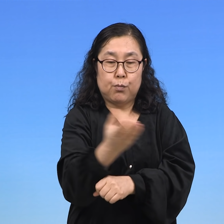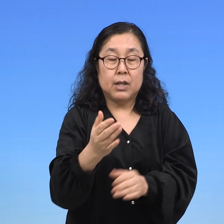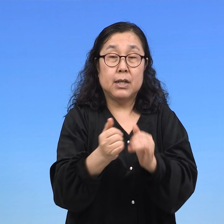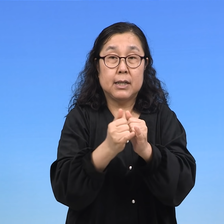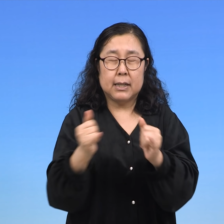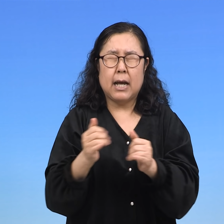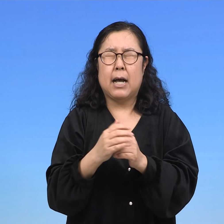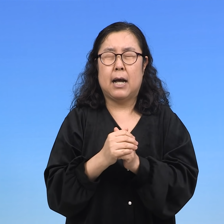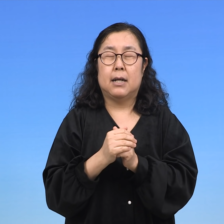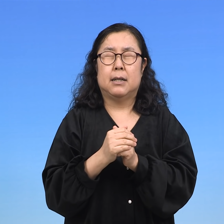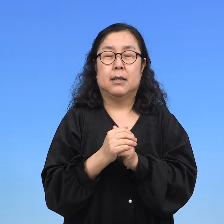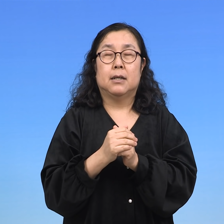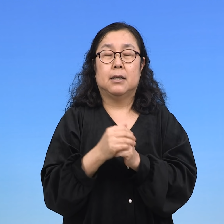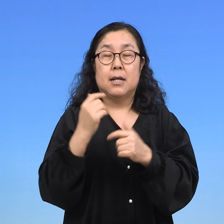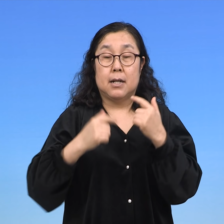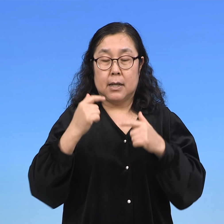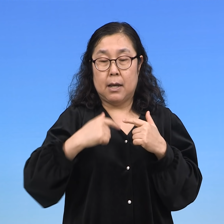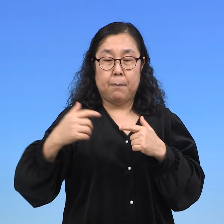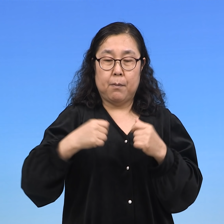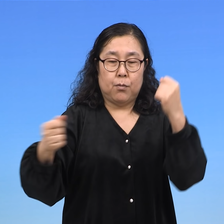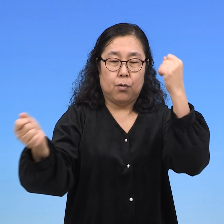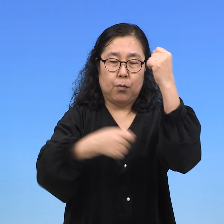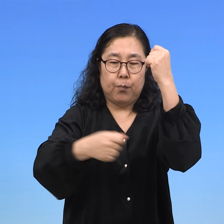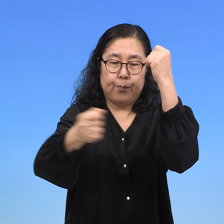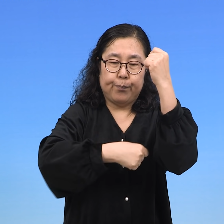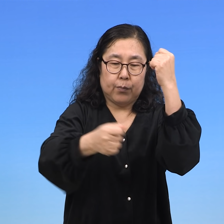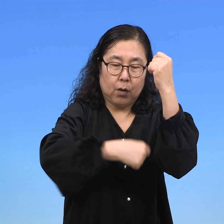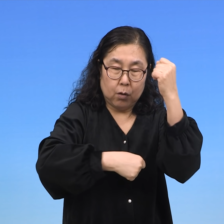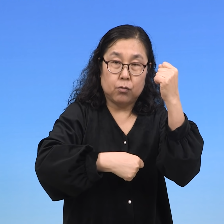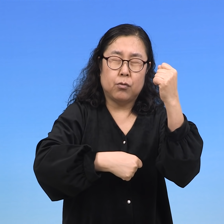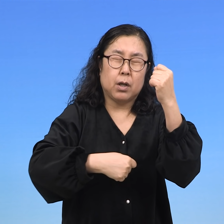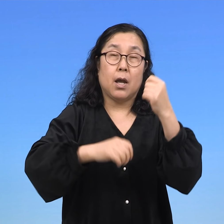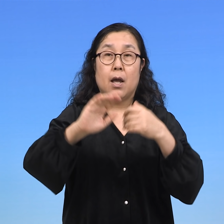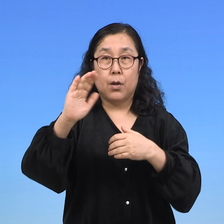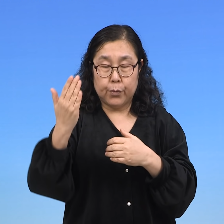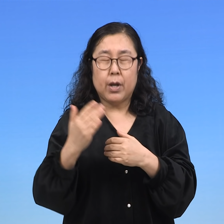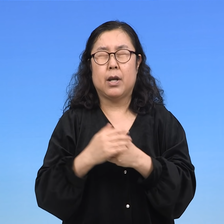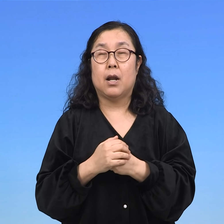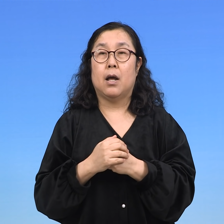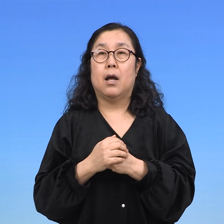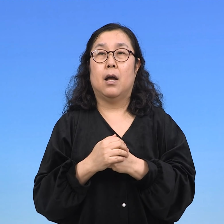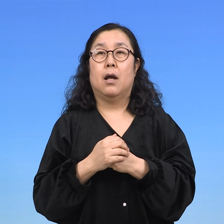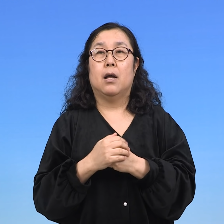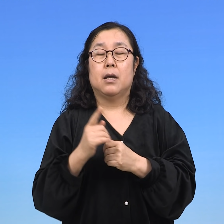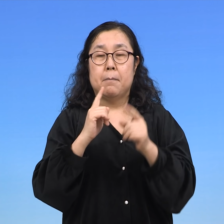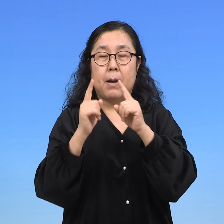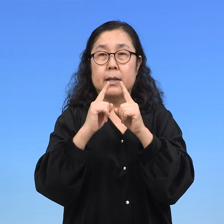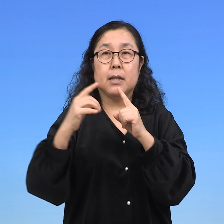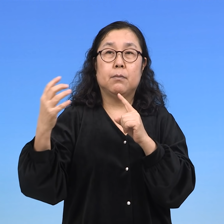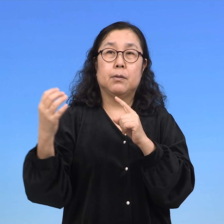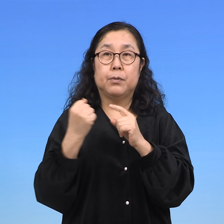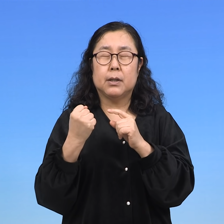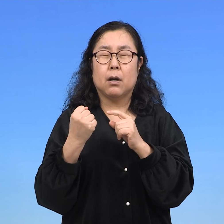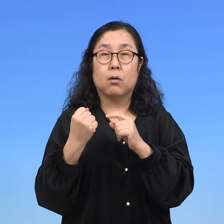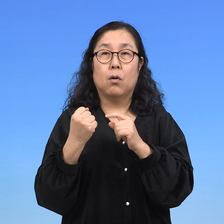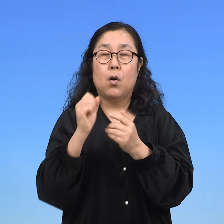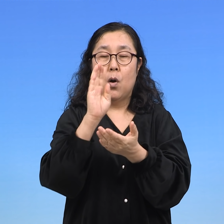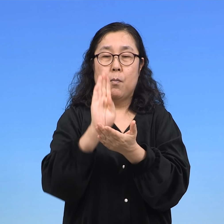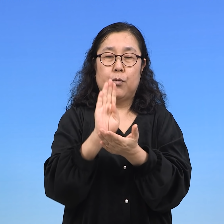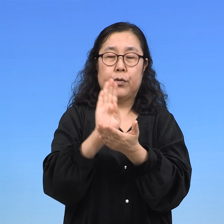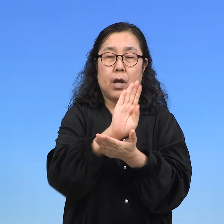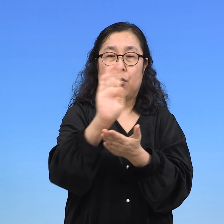거두리로다. 울며 씨를 뿌리러 나가는 자는 반드시 기쁨으로 그 곡식단을 가지고 돌아오리이다. 저는 이 말씀을 가지고 오늘